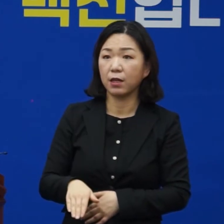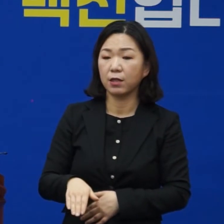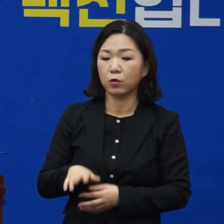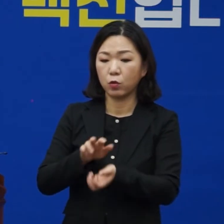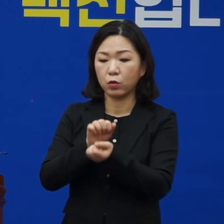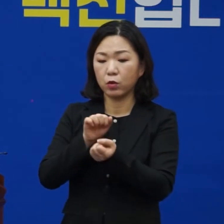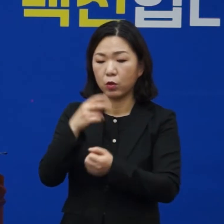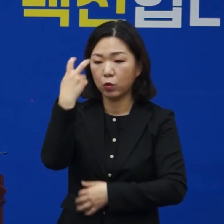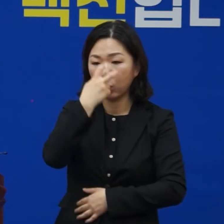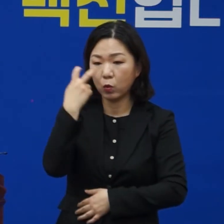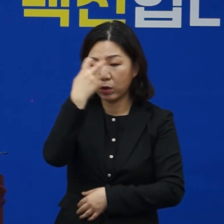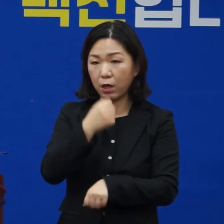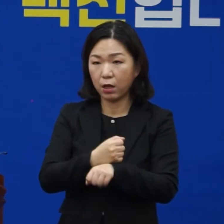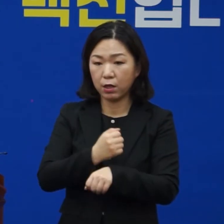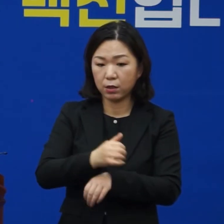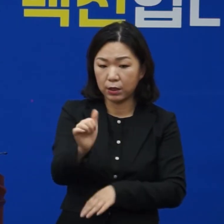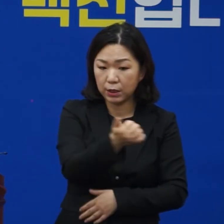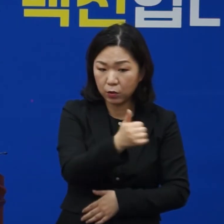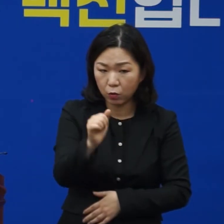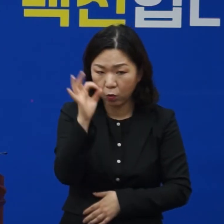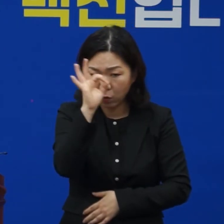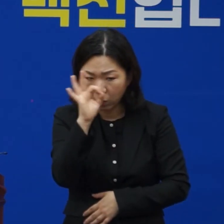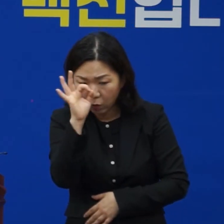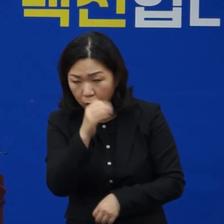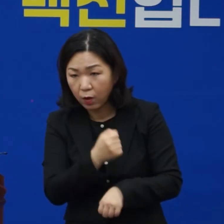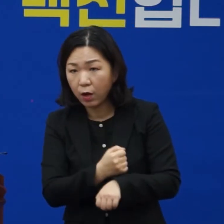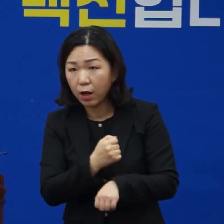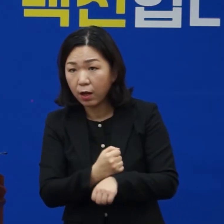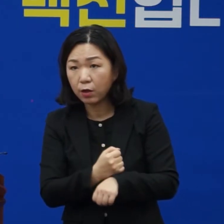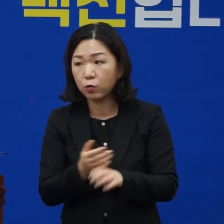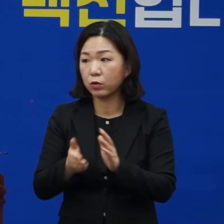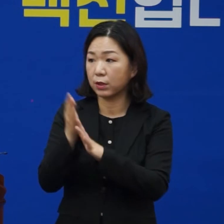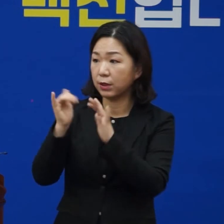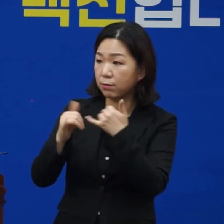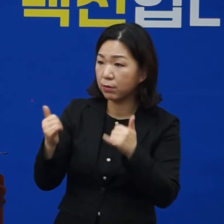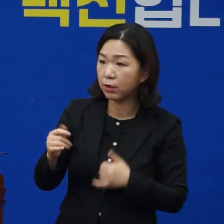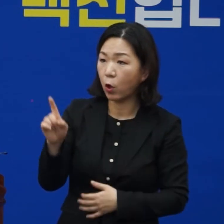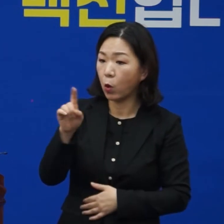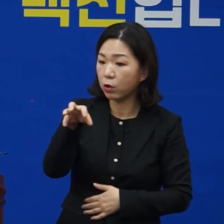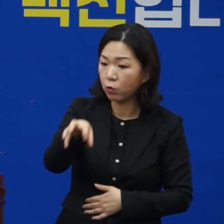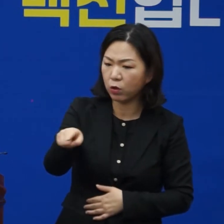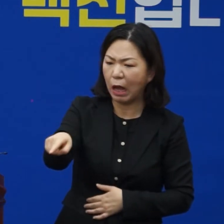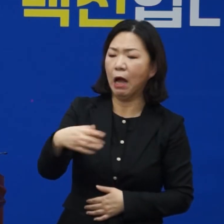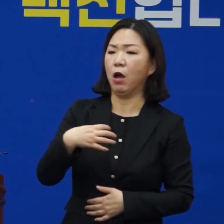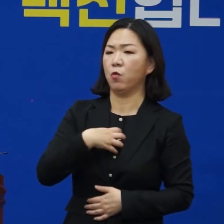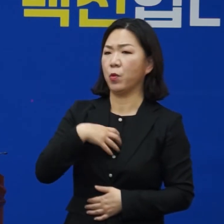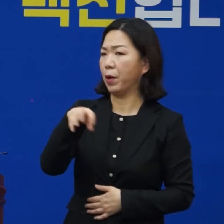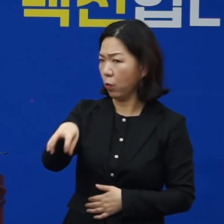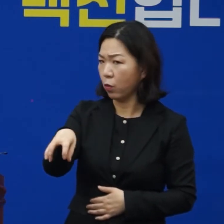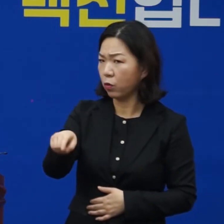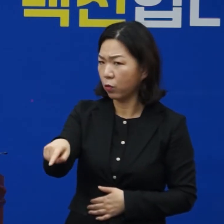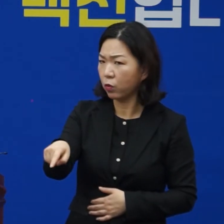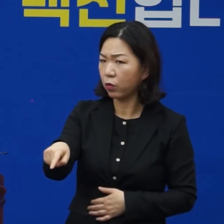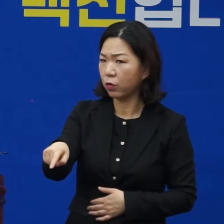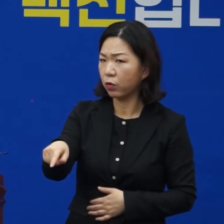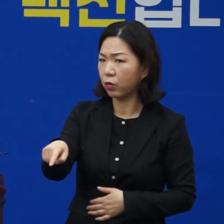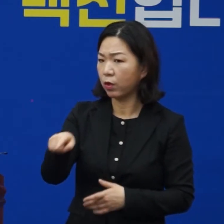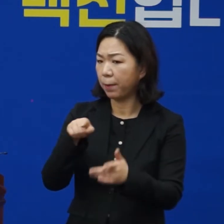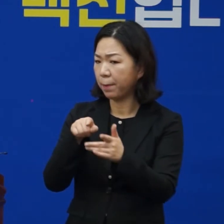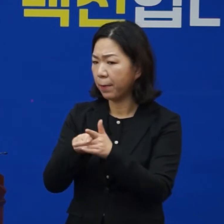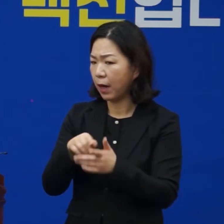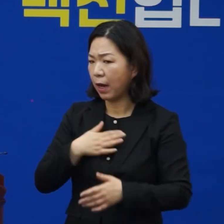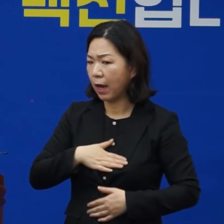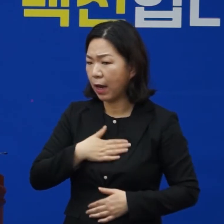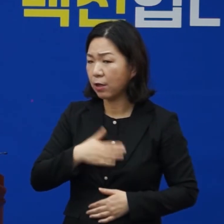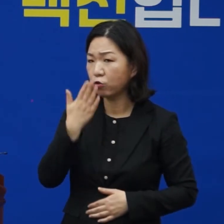이동 경로와 동선을 어느 정도 밝힐 수 있고 시민들께서 어디 어디는 위험한 곳입니다. 이렇게 말할